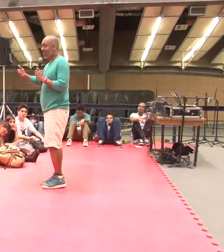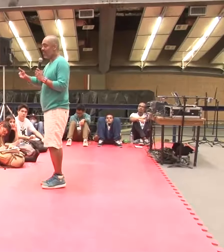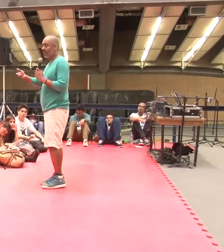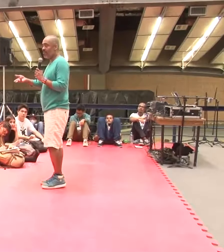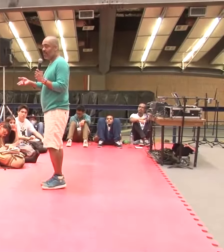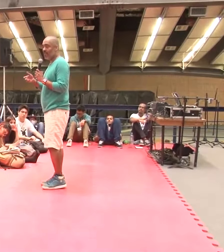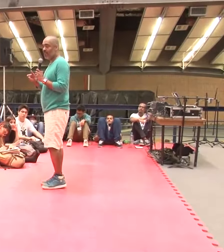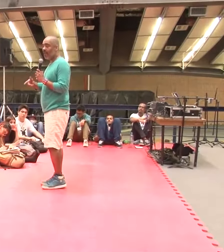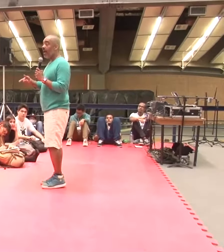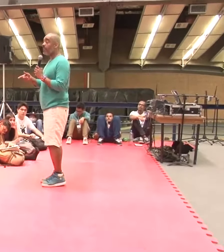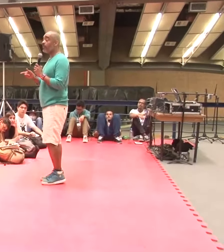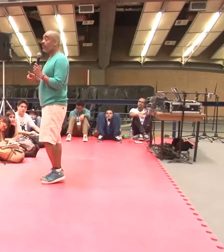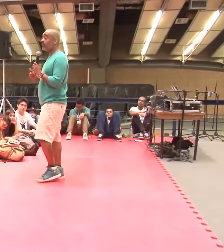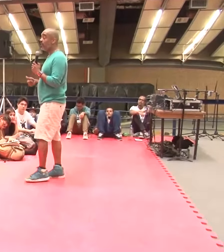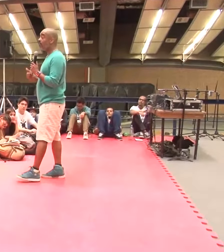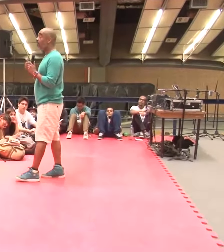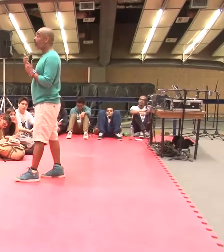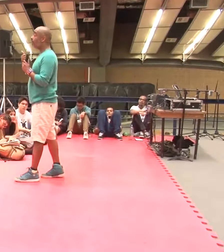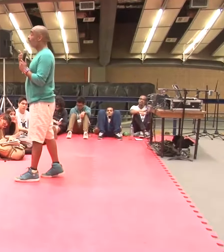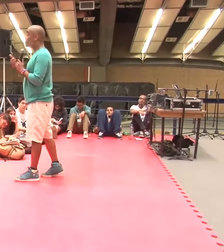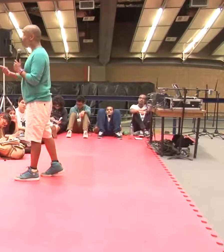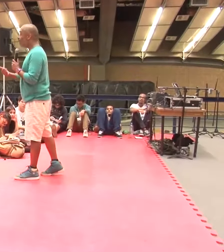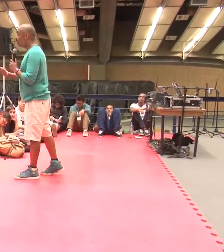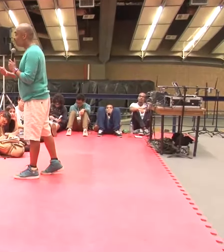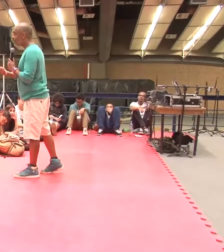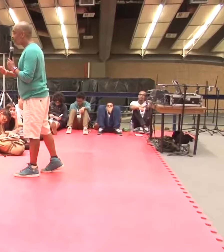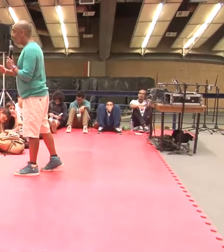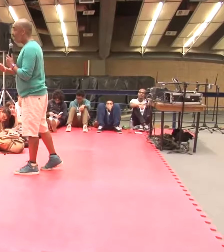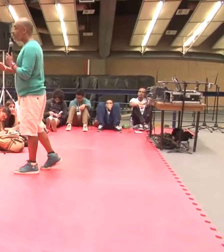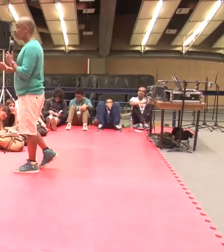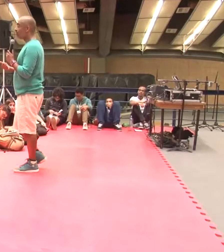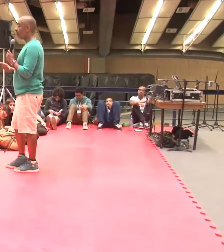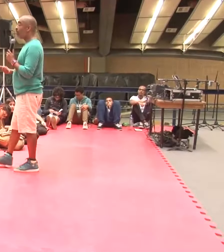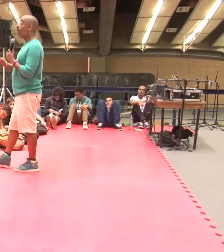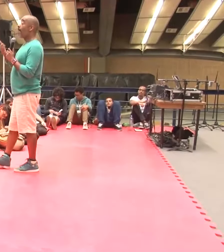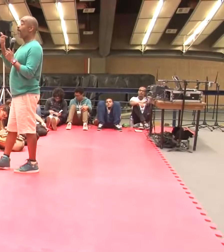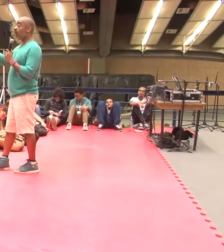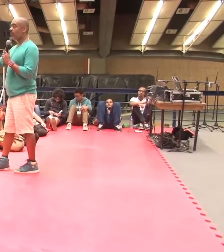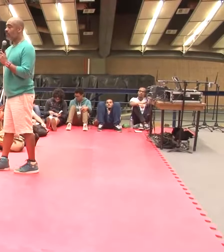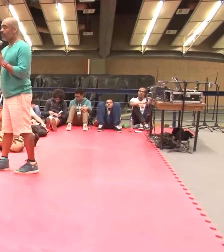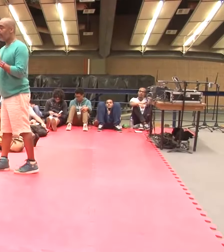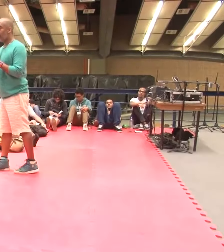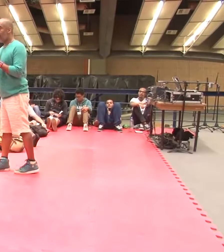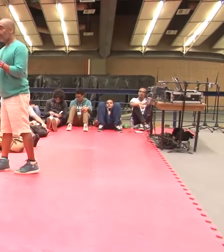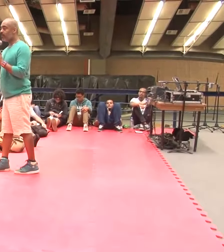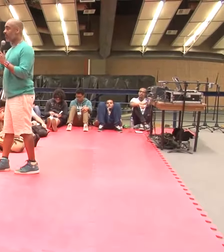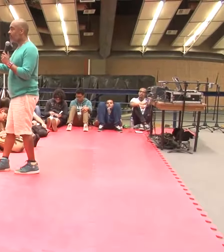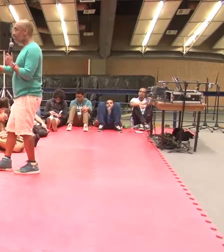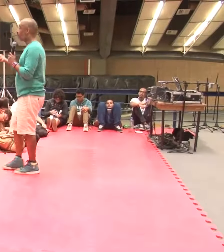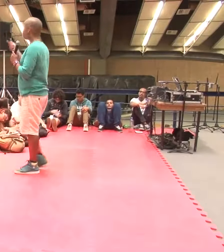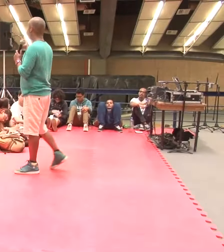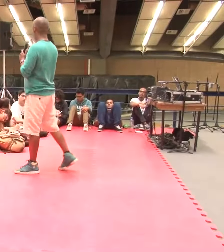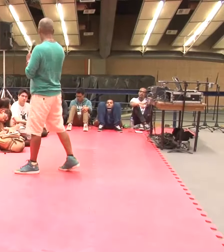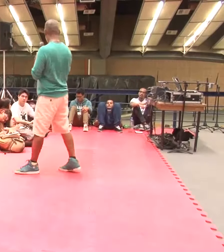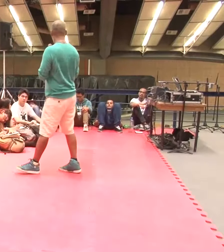larvas nascendo do esterco, as pessoas estão trabalhando, as pessoas estão produzindo, as pessoas